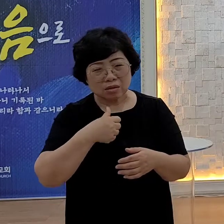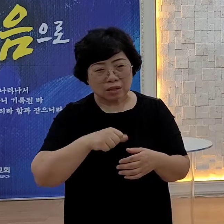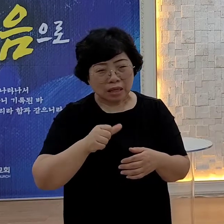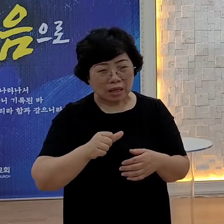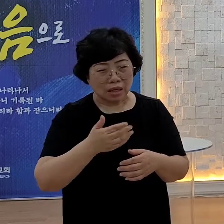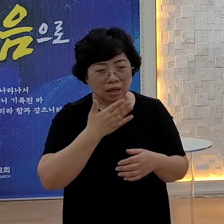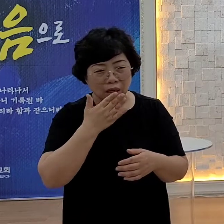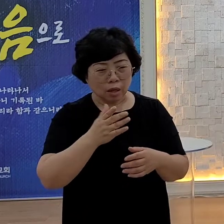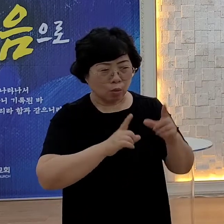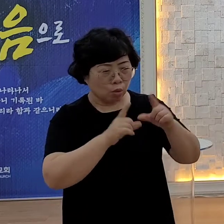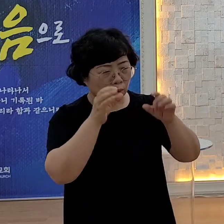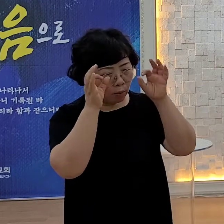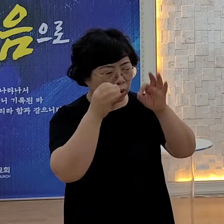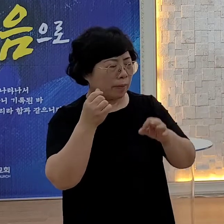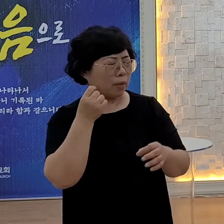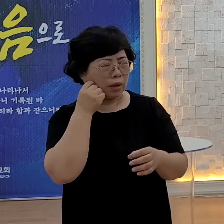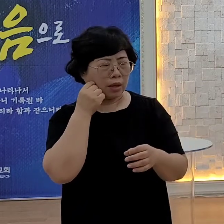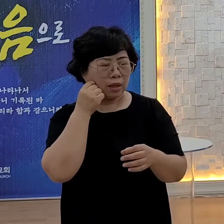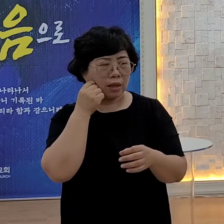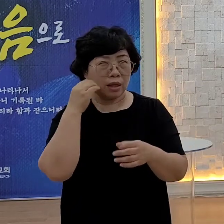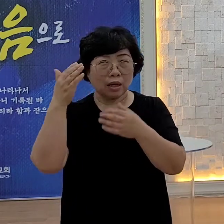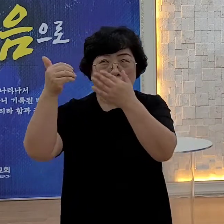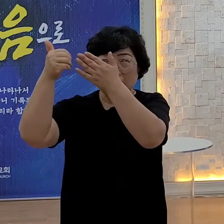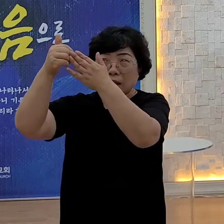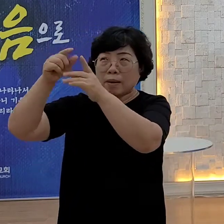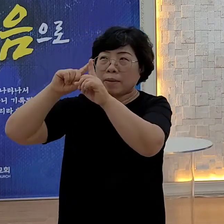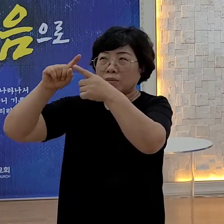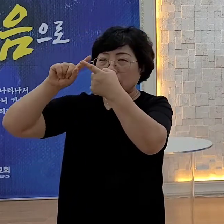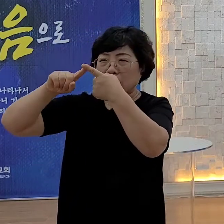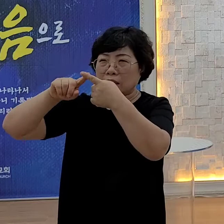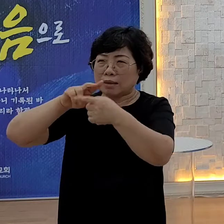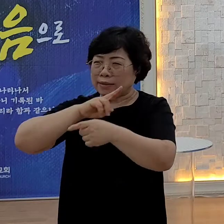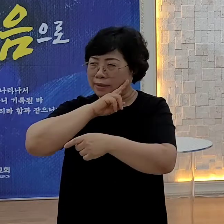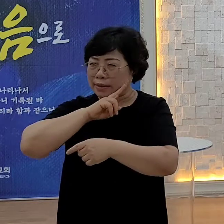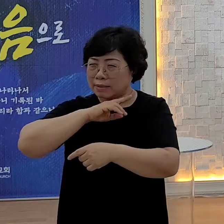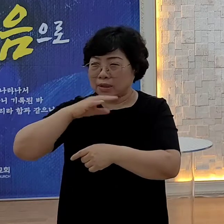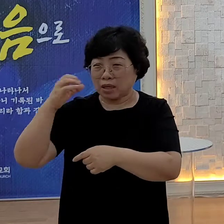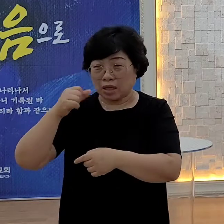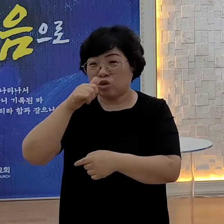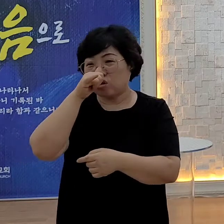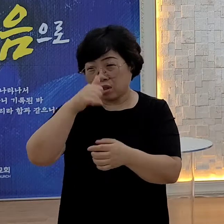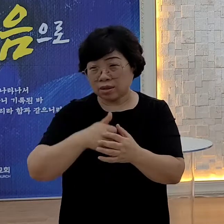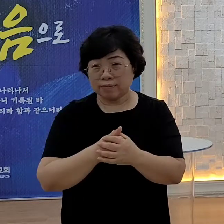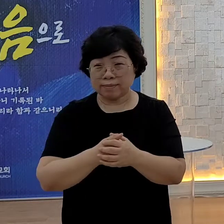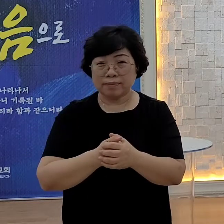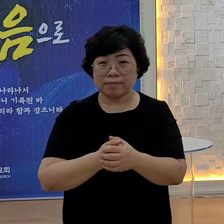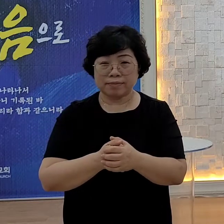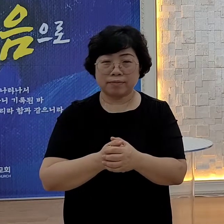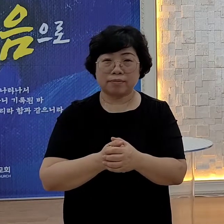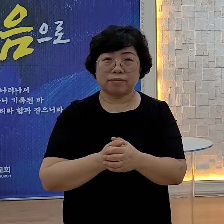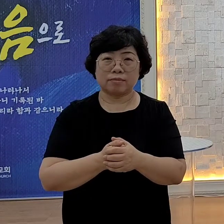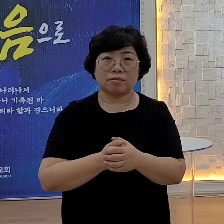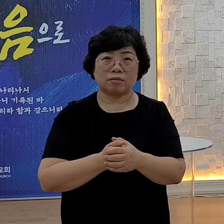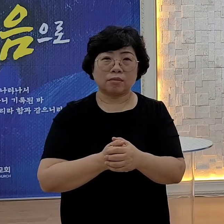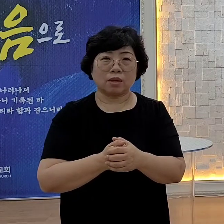생각. 어느 100살의 할아버지가 애를 낳은 사람 보셨어요? 90살의 할머니가? 나는